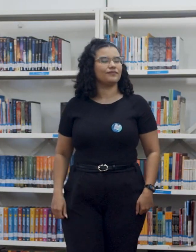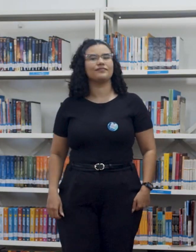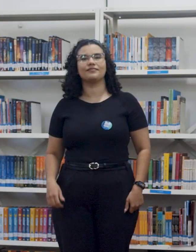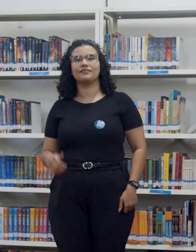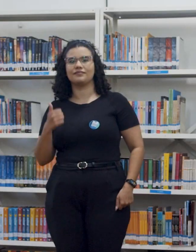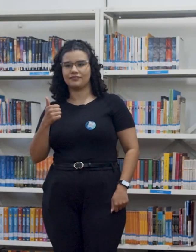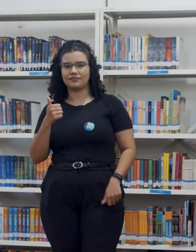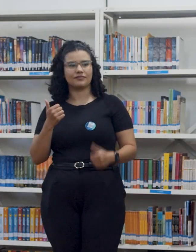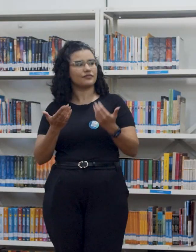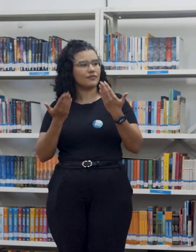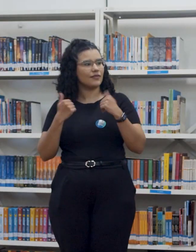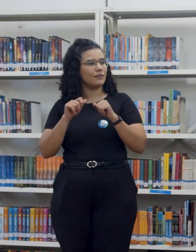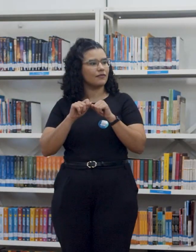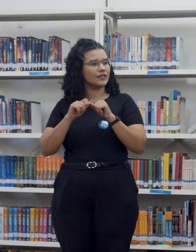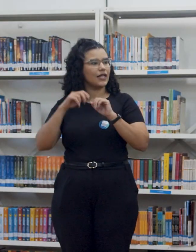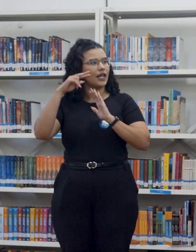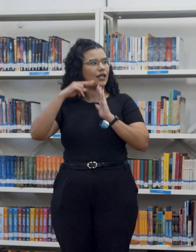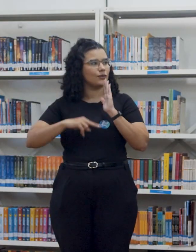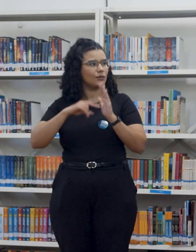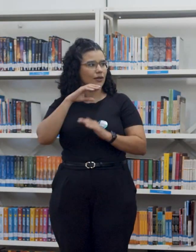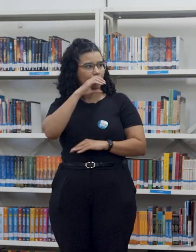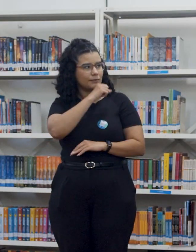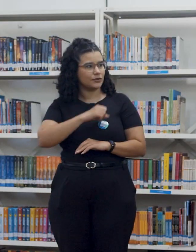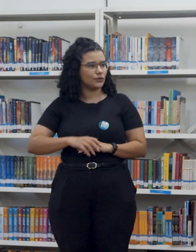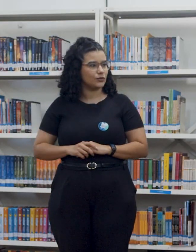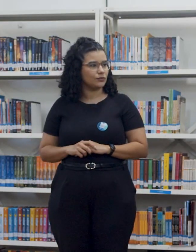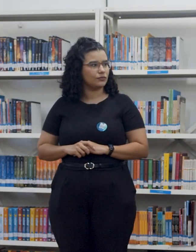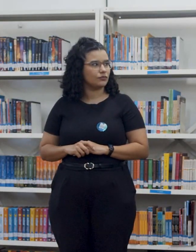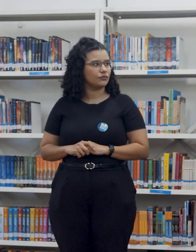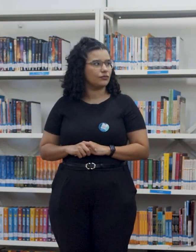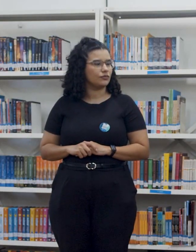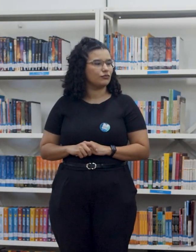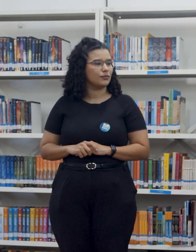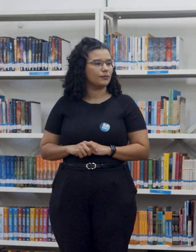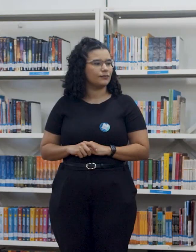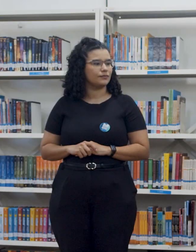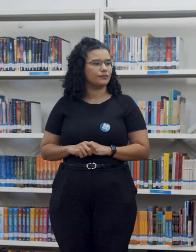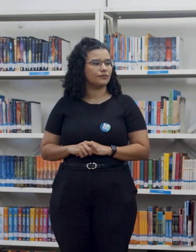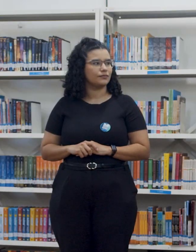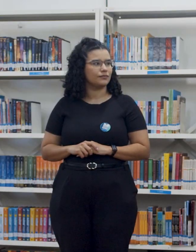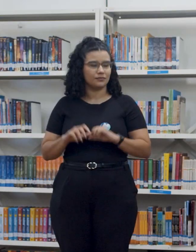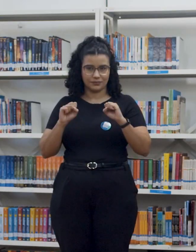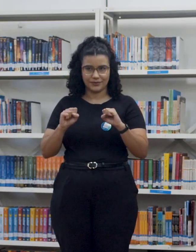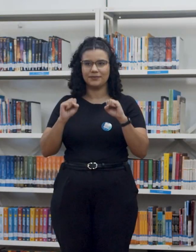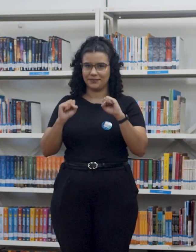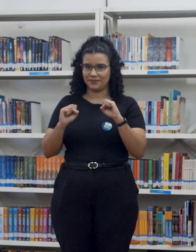Vamos fazer uma leitura? Rapidinho? A jovem entrega o livro a Ana Lúcia. Posso?